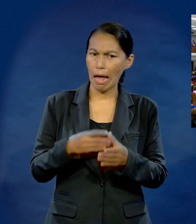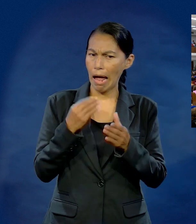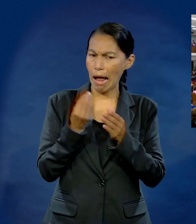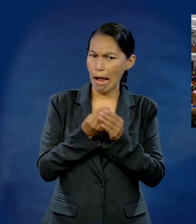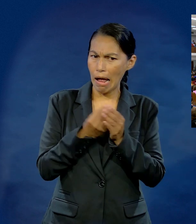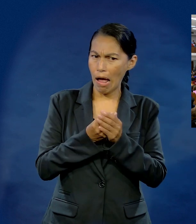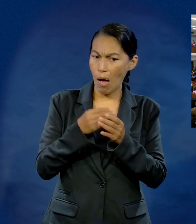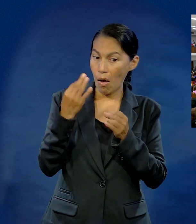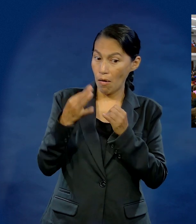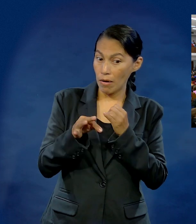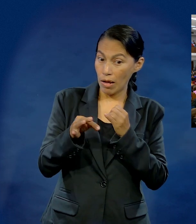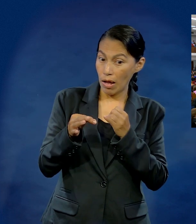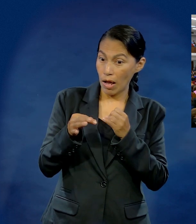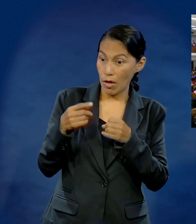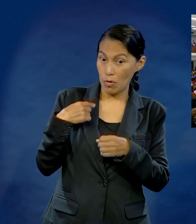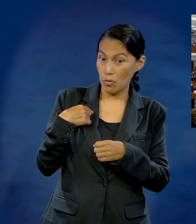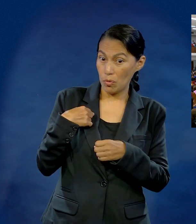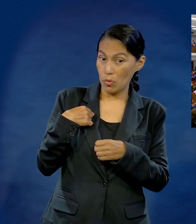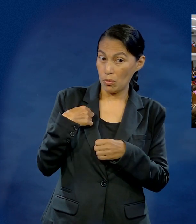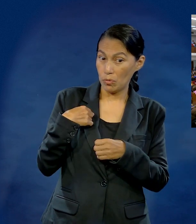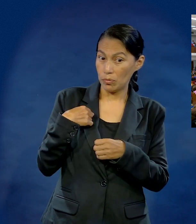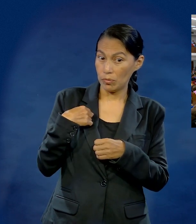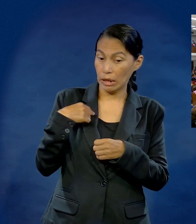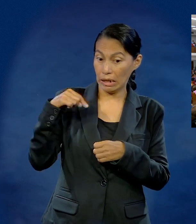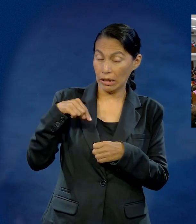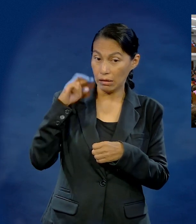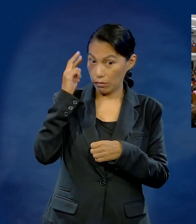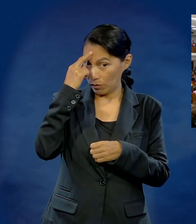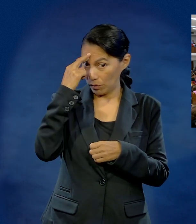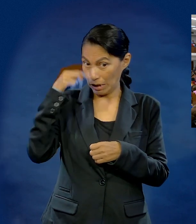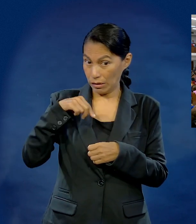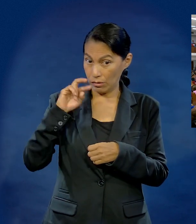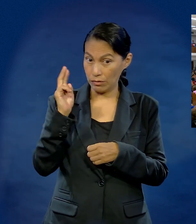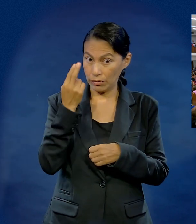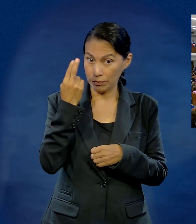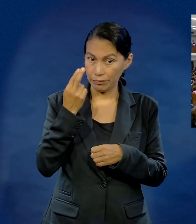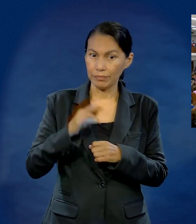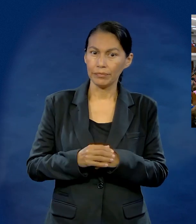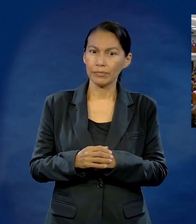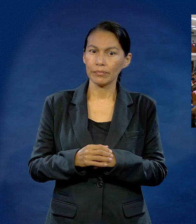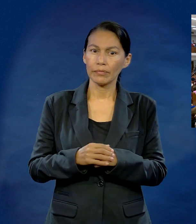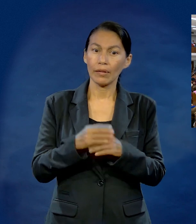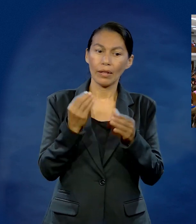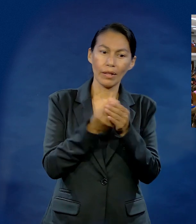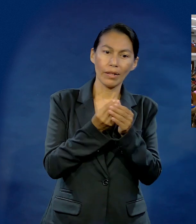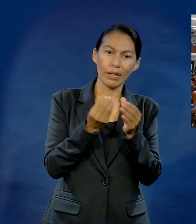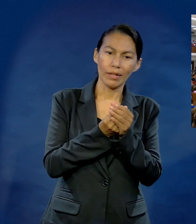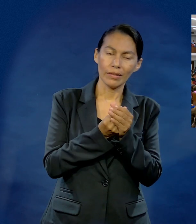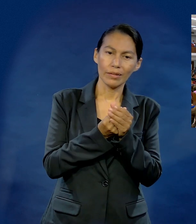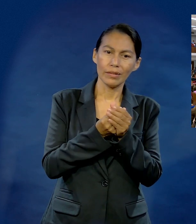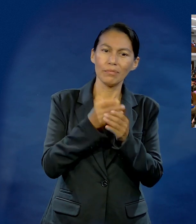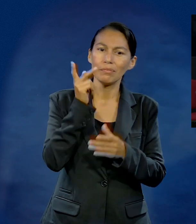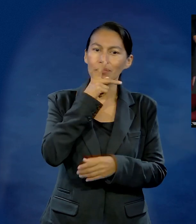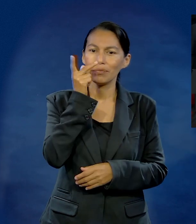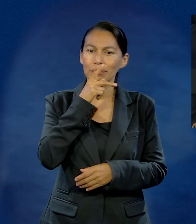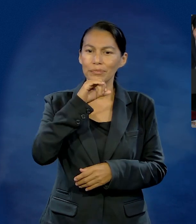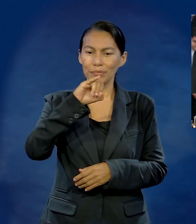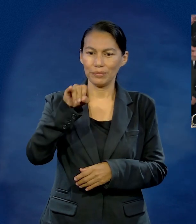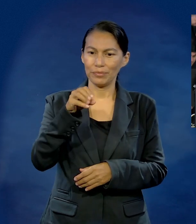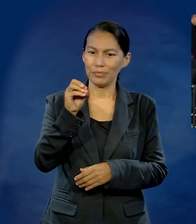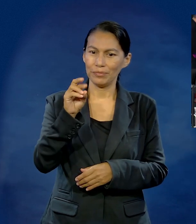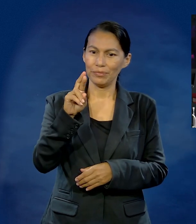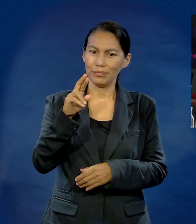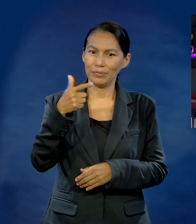una de las últimas clases universitarias que recuerdo aquí con muchísimo cariño fue la clase del